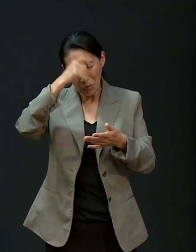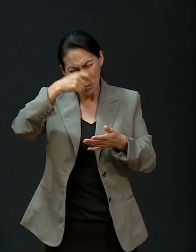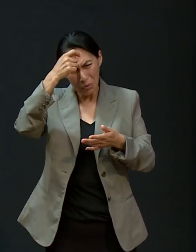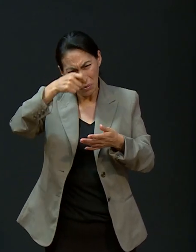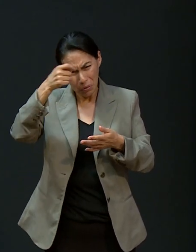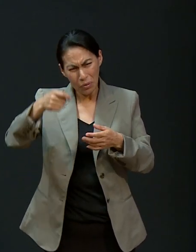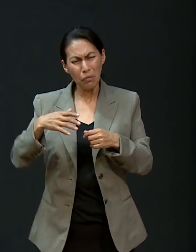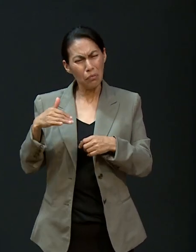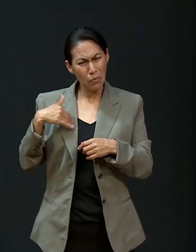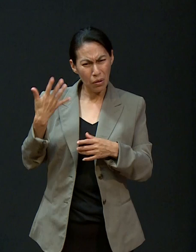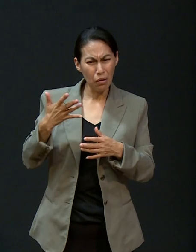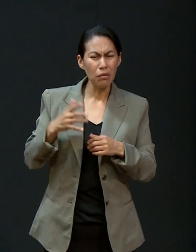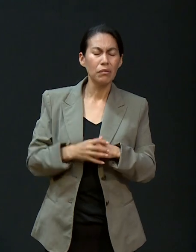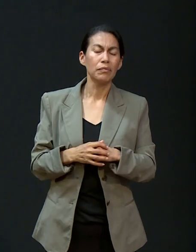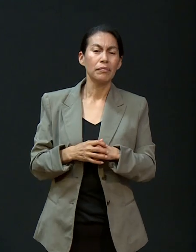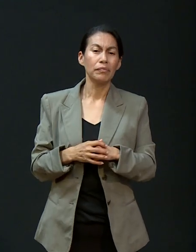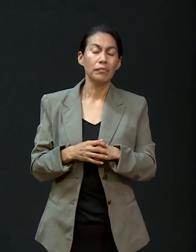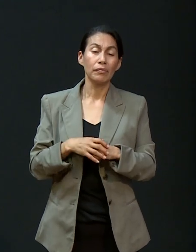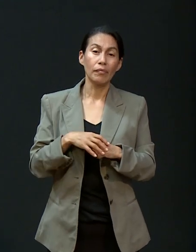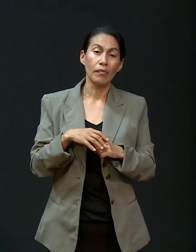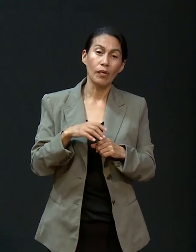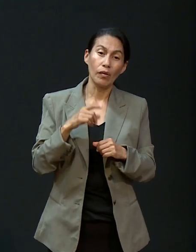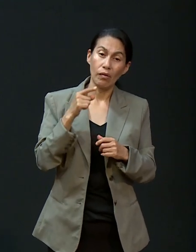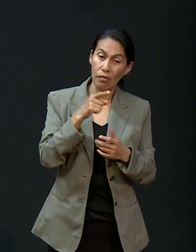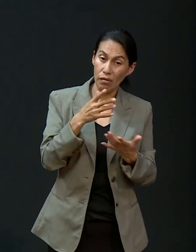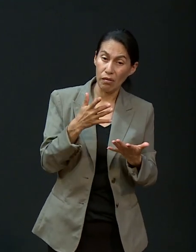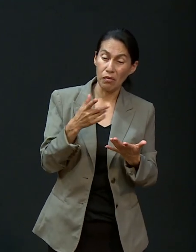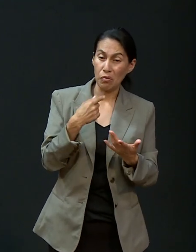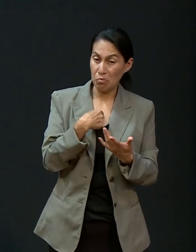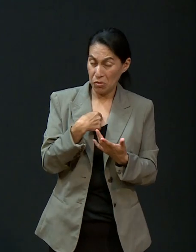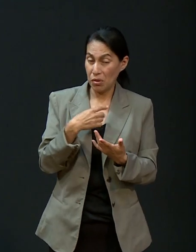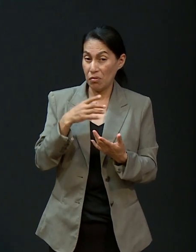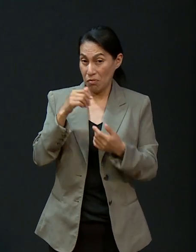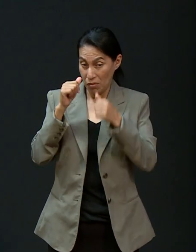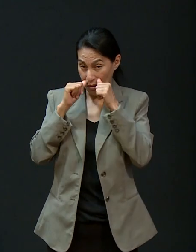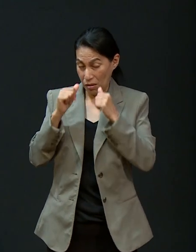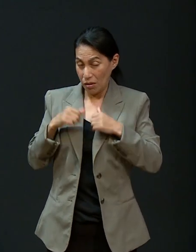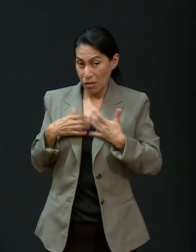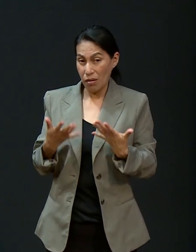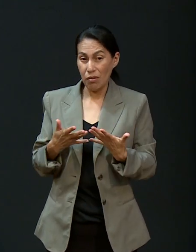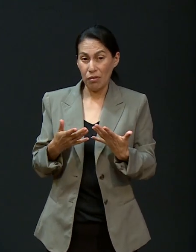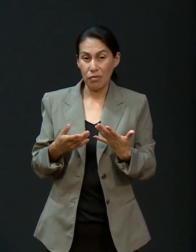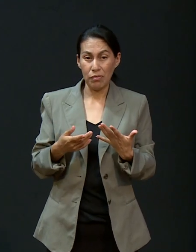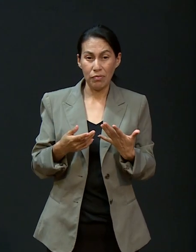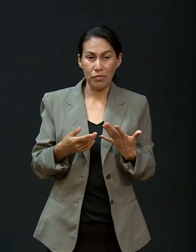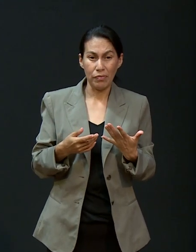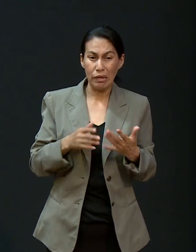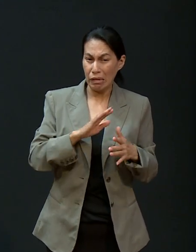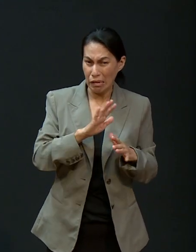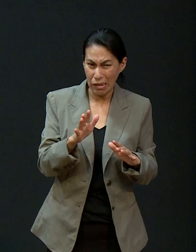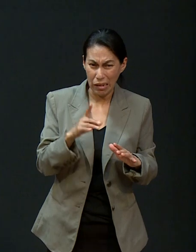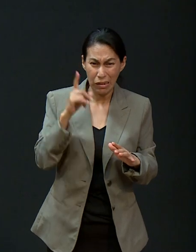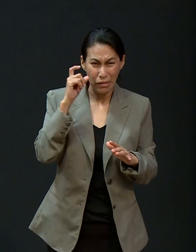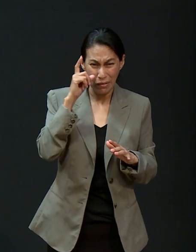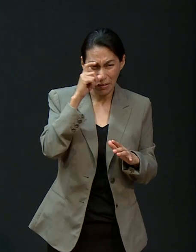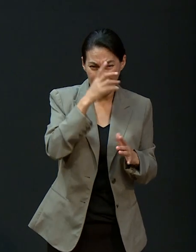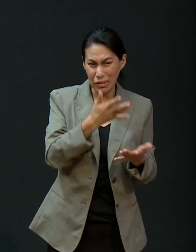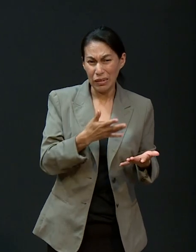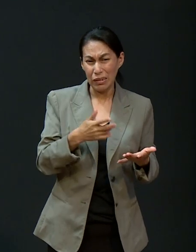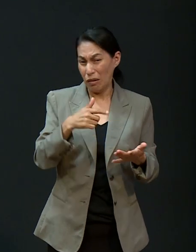Dios, un milagro atrás del otro. Incluso de este médico estar allá en este día y me atender, porque mira, estaba